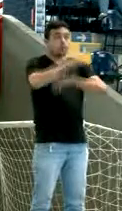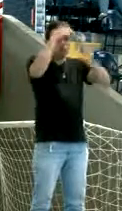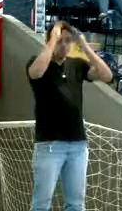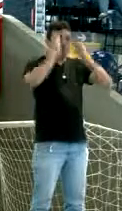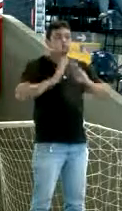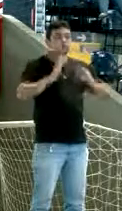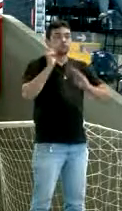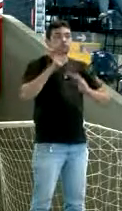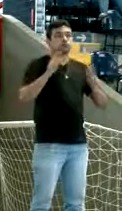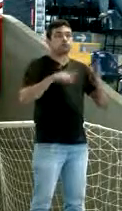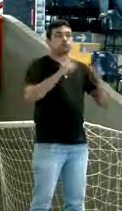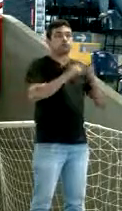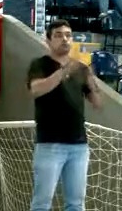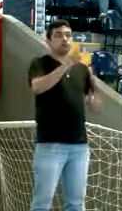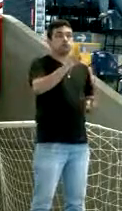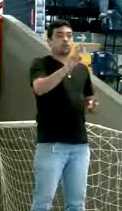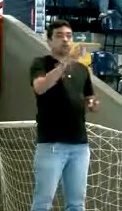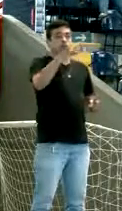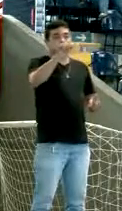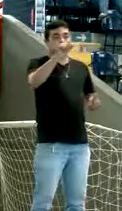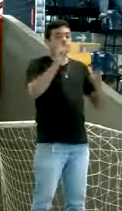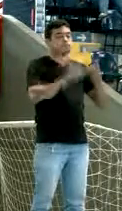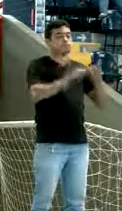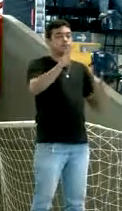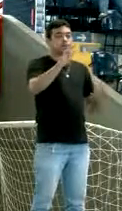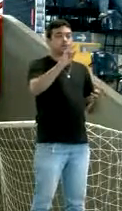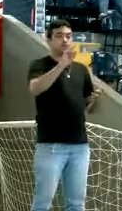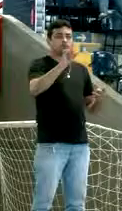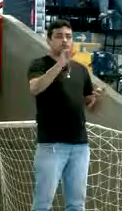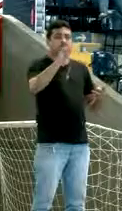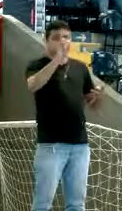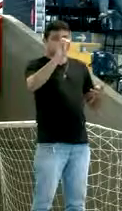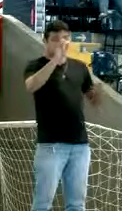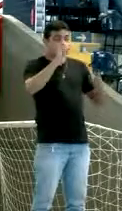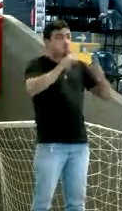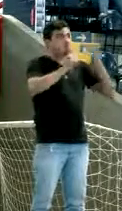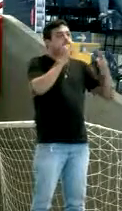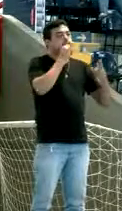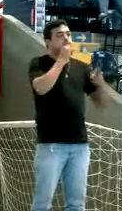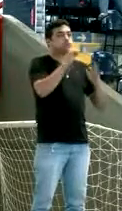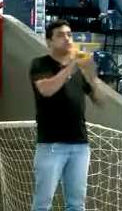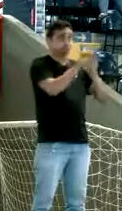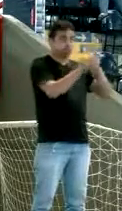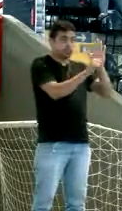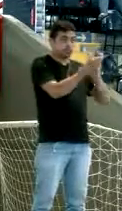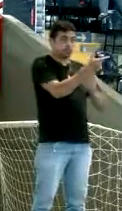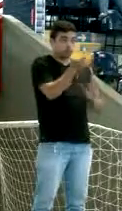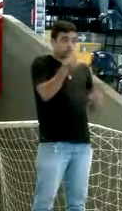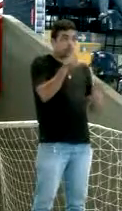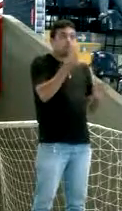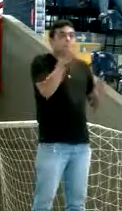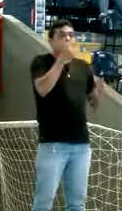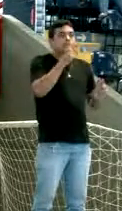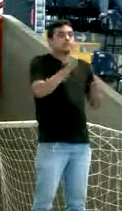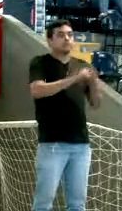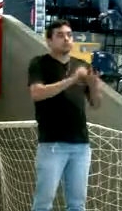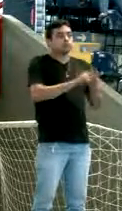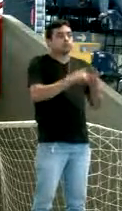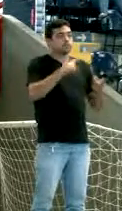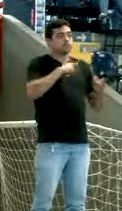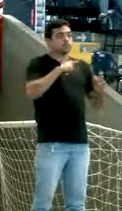você pode ver Veronese, Caravaggio. Mas no século XX, parece que houve também um movimento